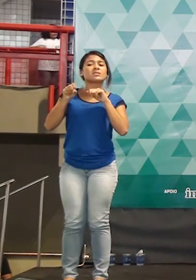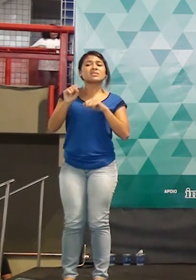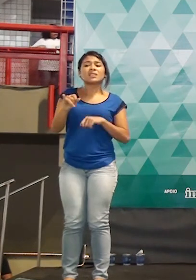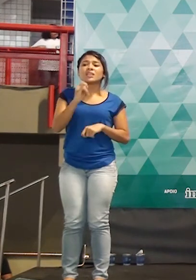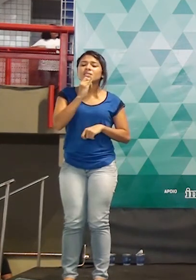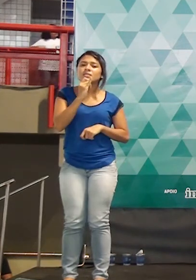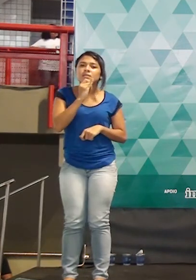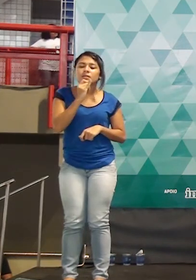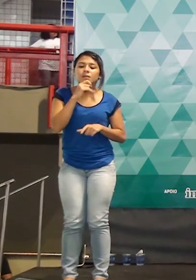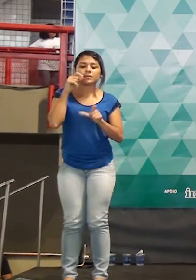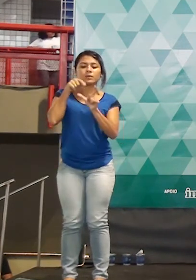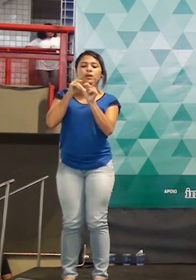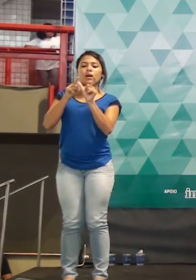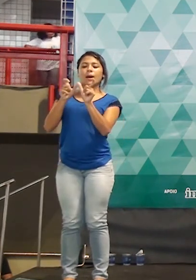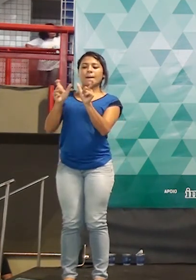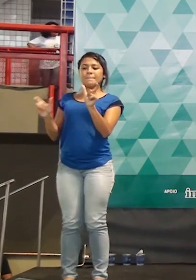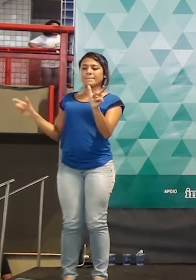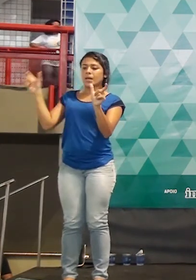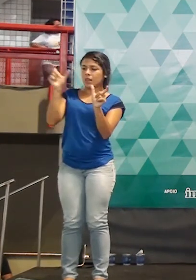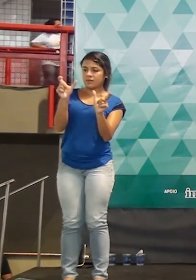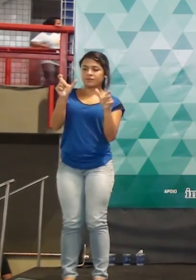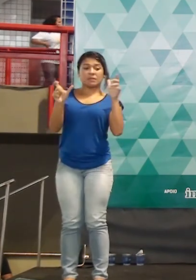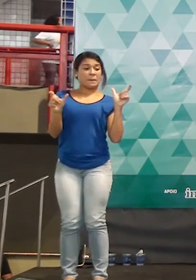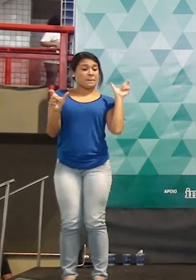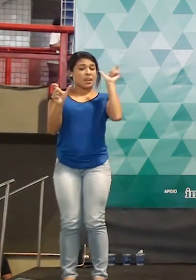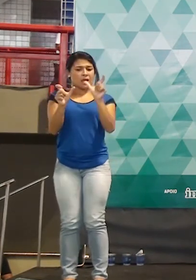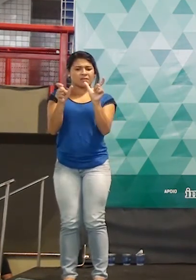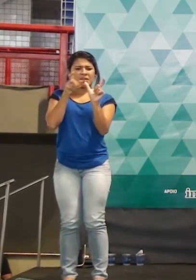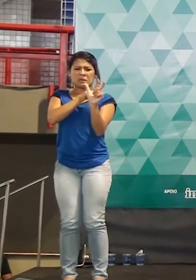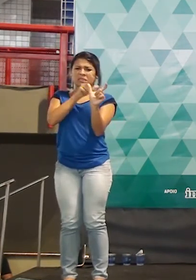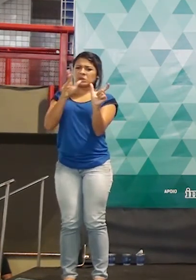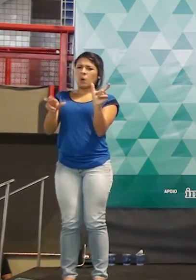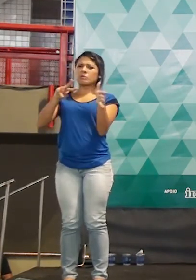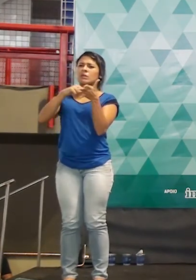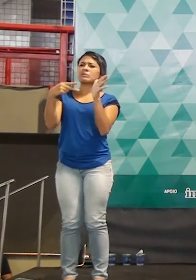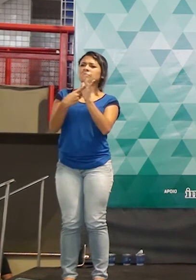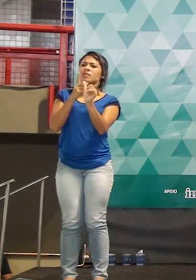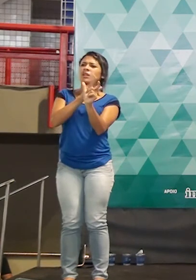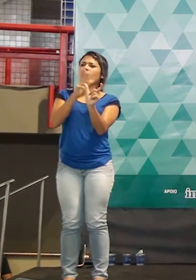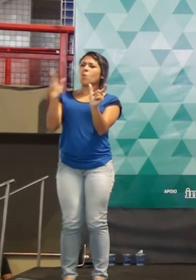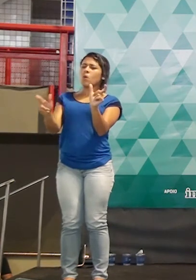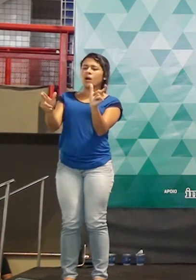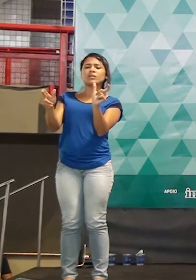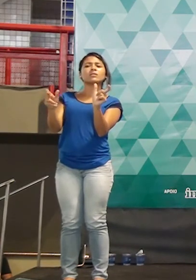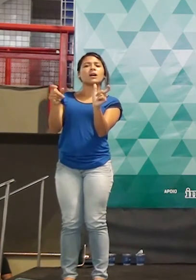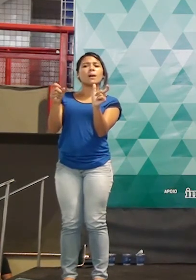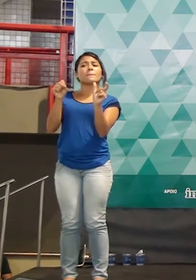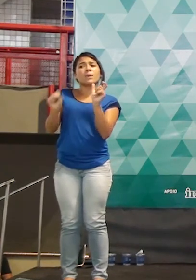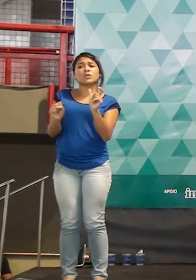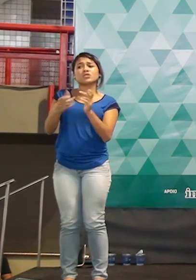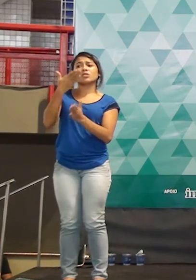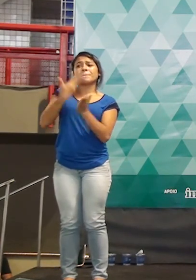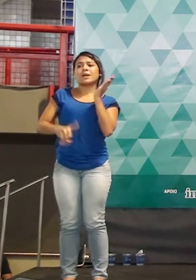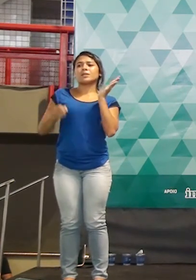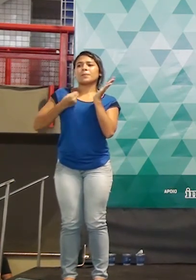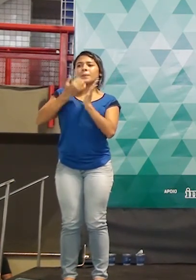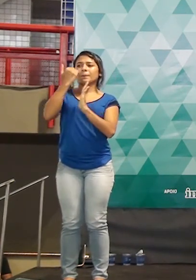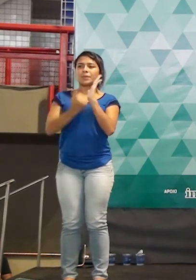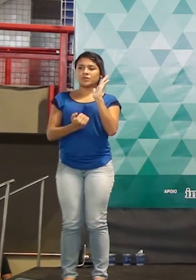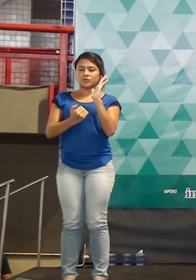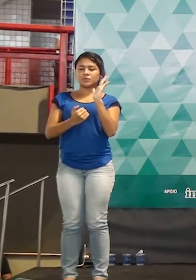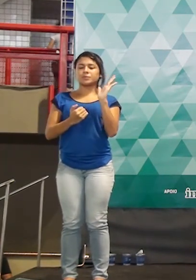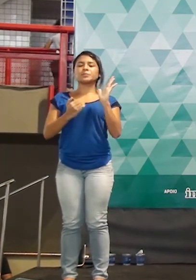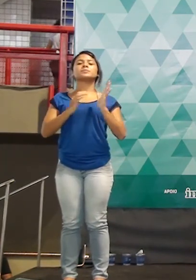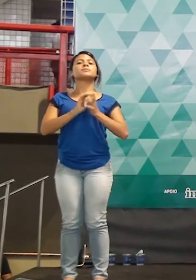pontos na competência 3 por redundância. Segundo problema que o atualmente gera,